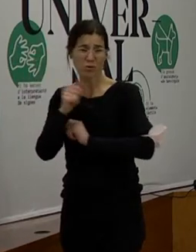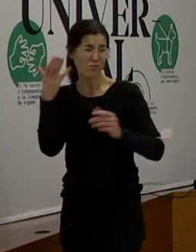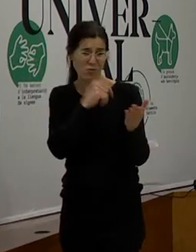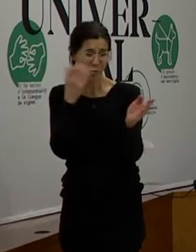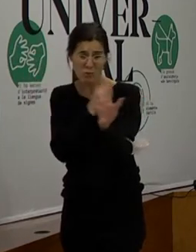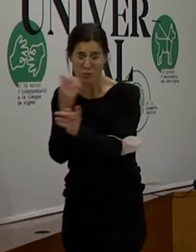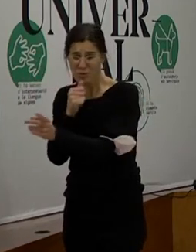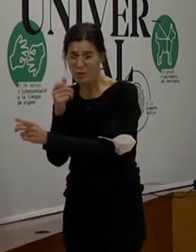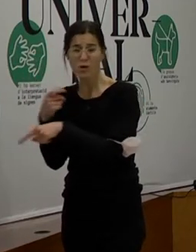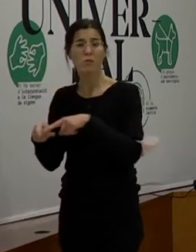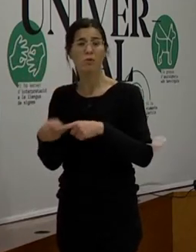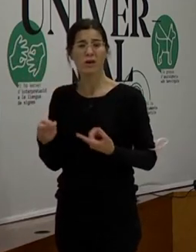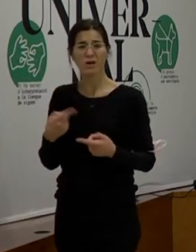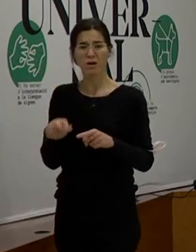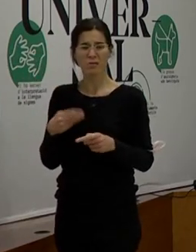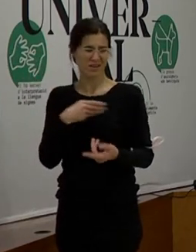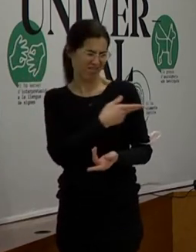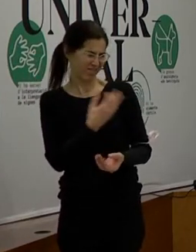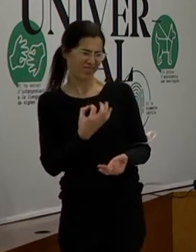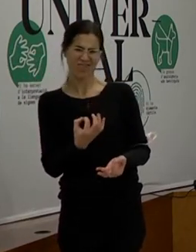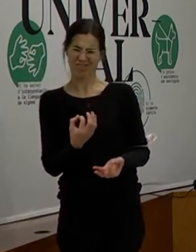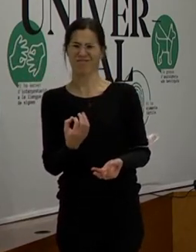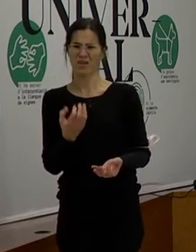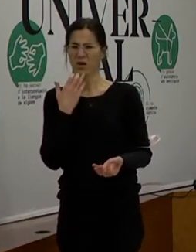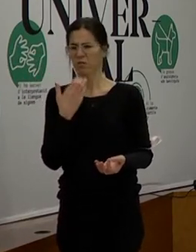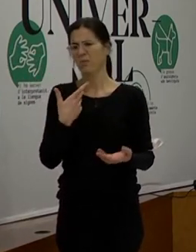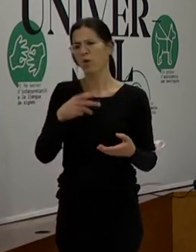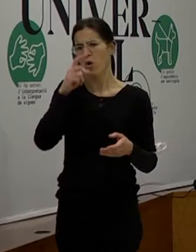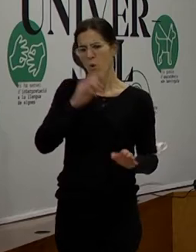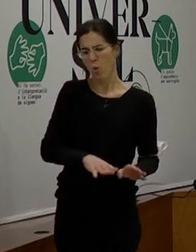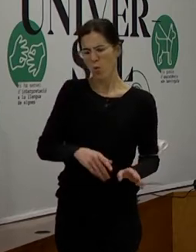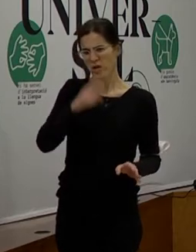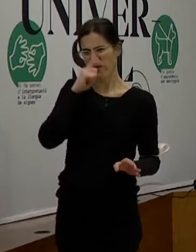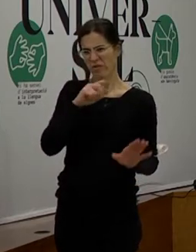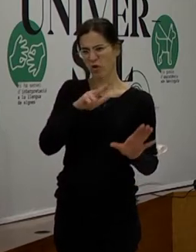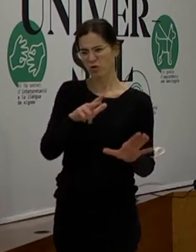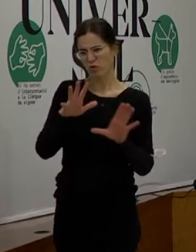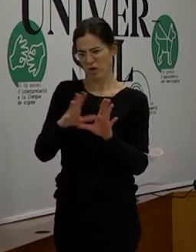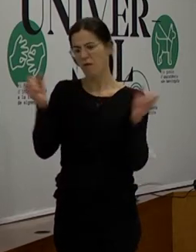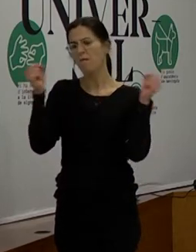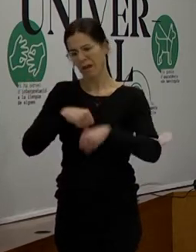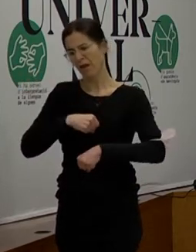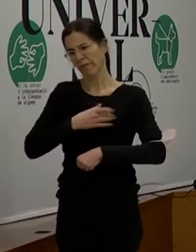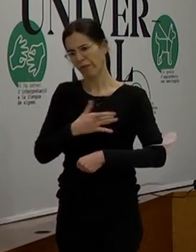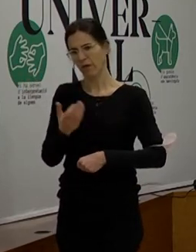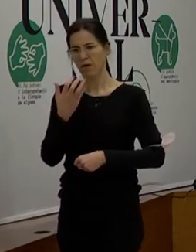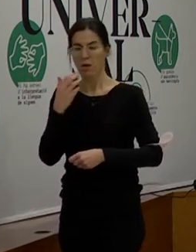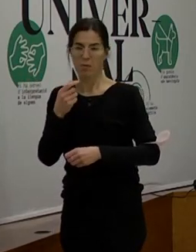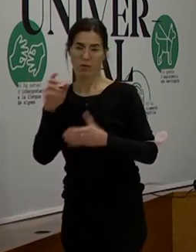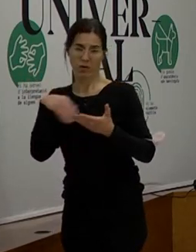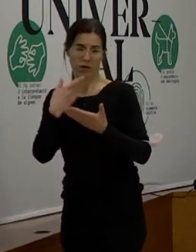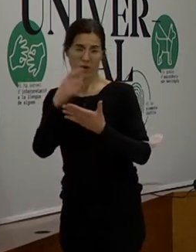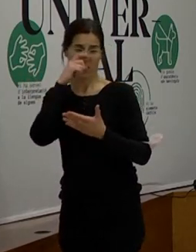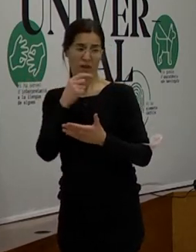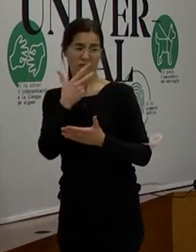res, perquè tens que fer això. Bueno, això si tens un nano de 8-10 anys encara, però con 15 i 20 i 30, a veure què